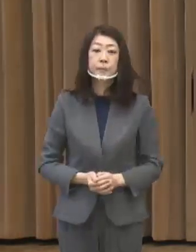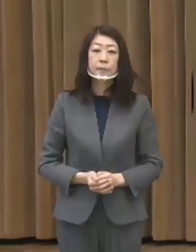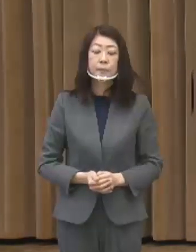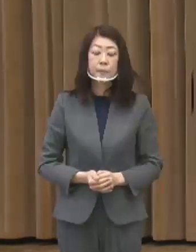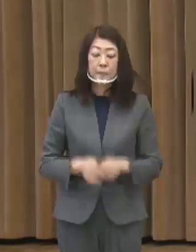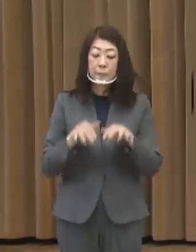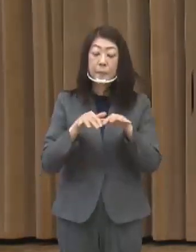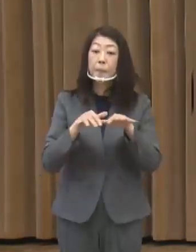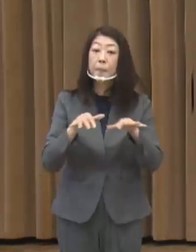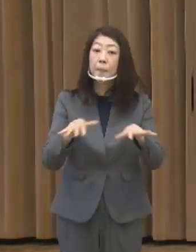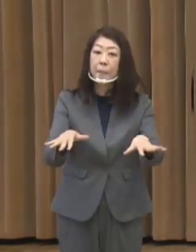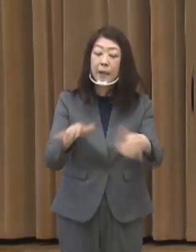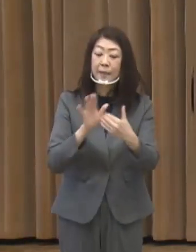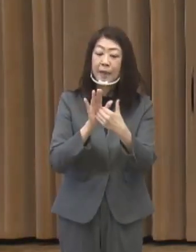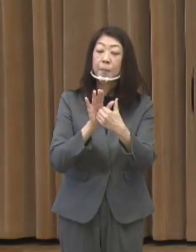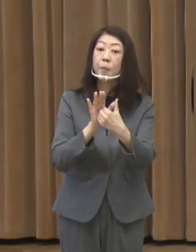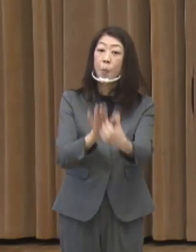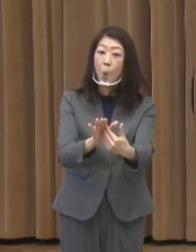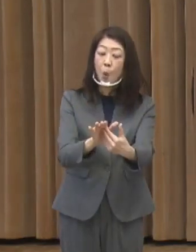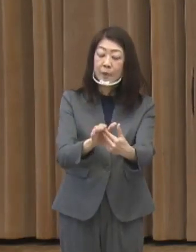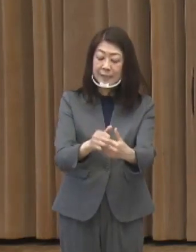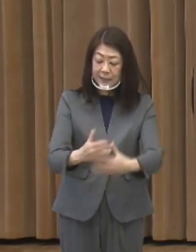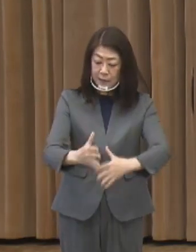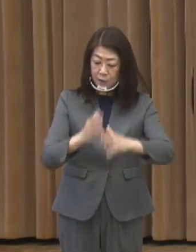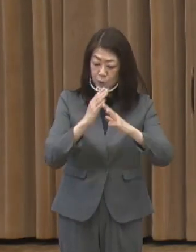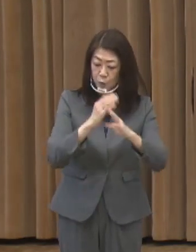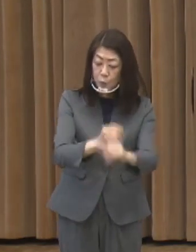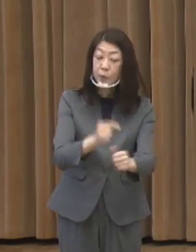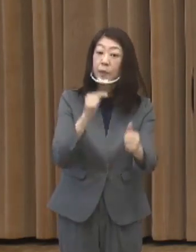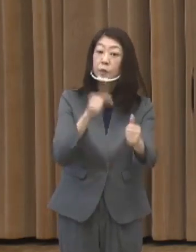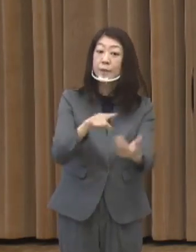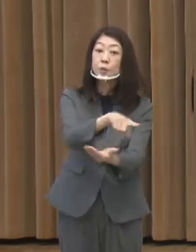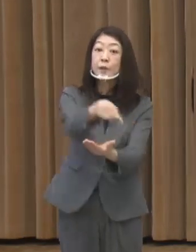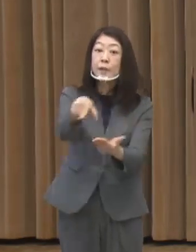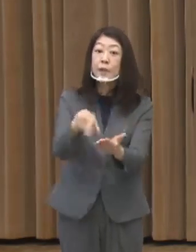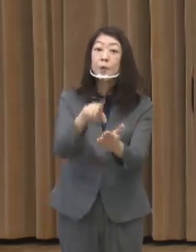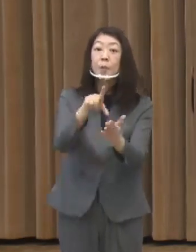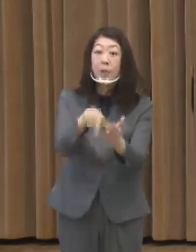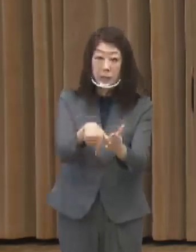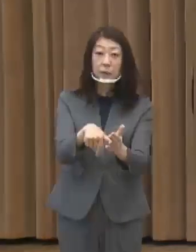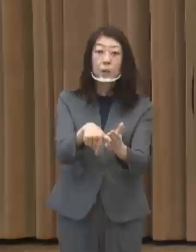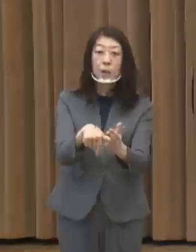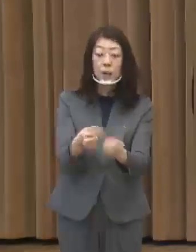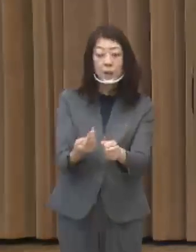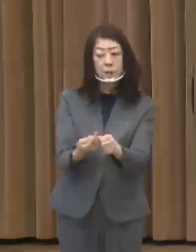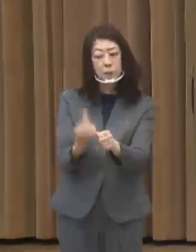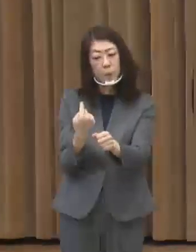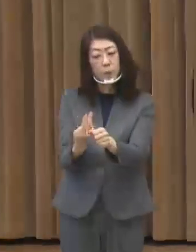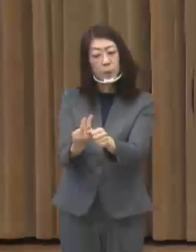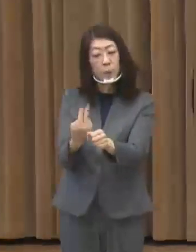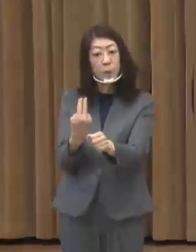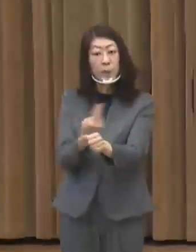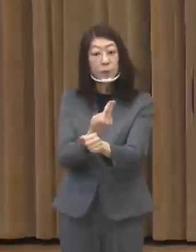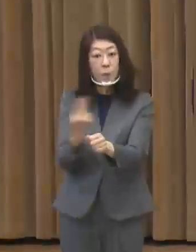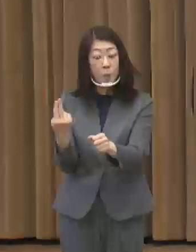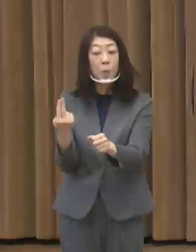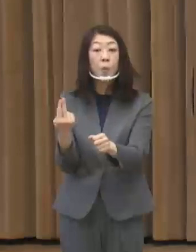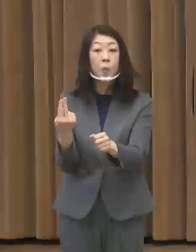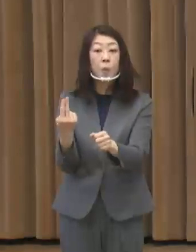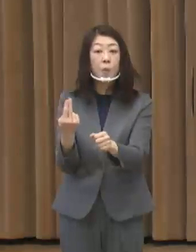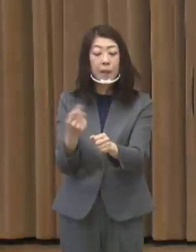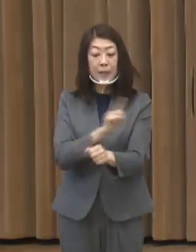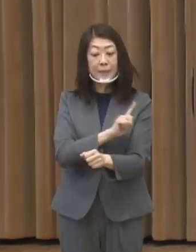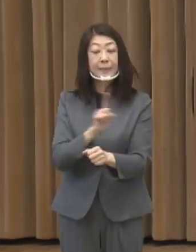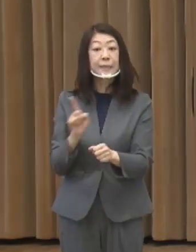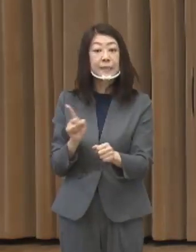ん延防止等重点措置区域内の中小企業では前年度もしくは前々年度の店舗売上高が1日あ